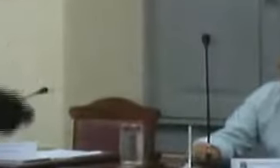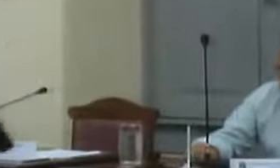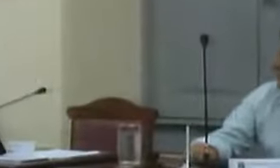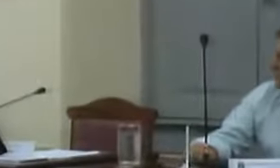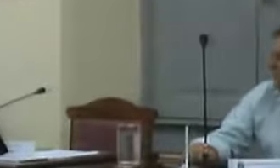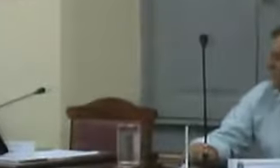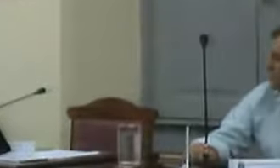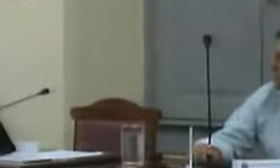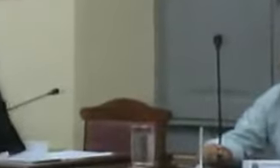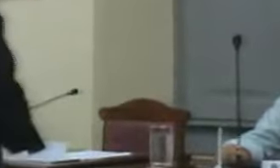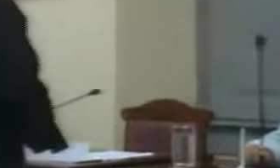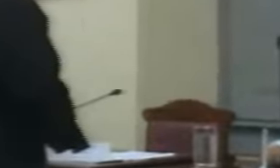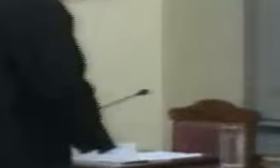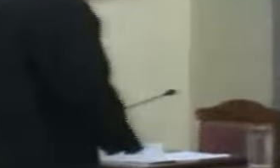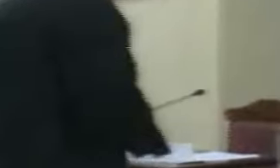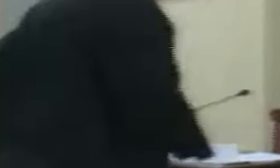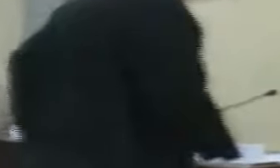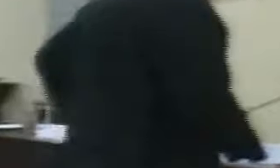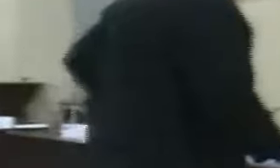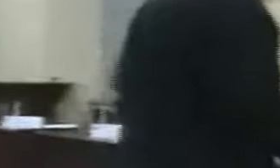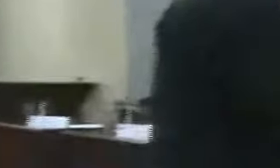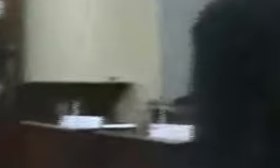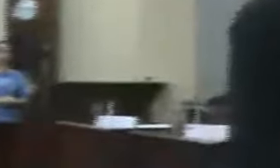Marcelo Moreira de Oliveira.